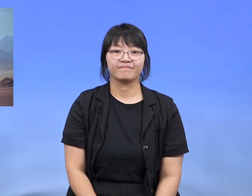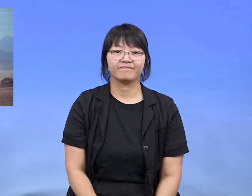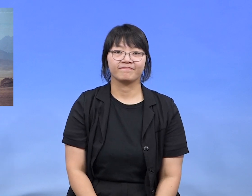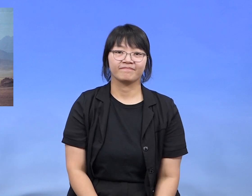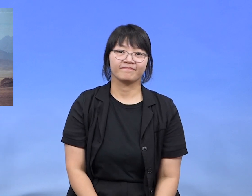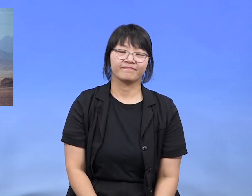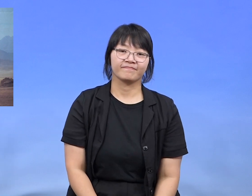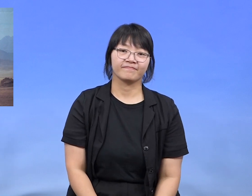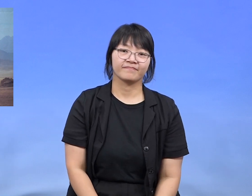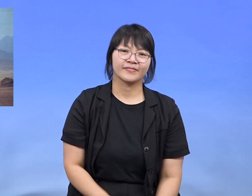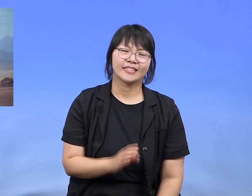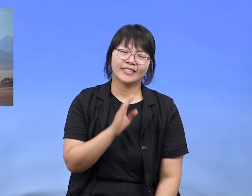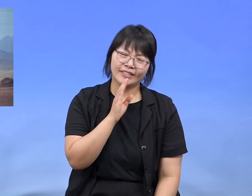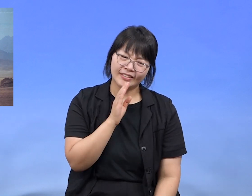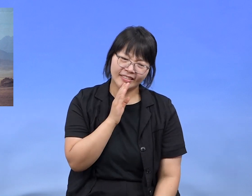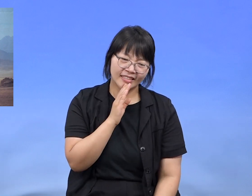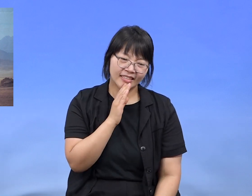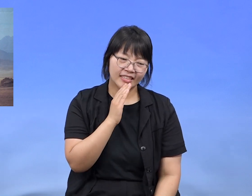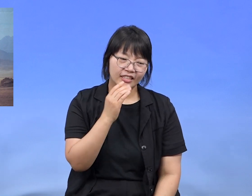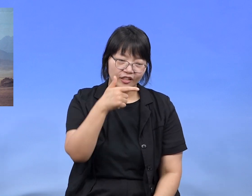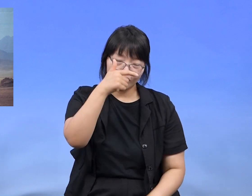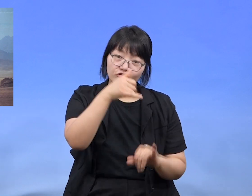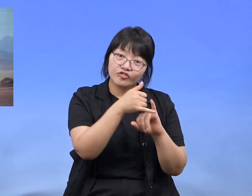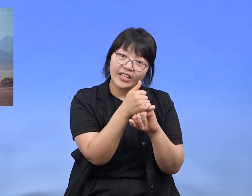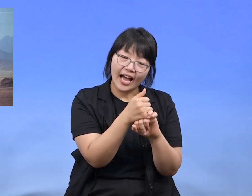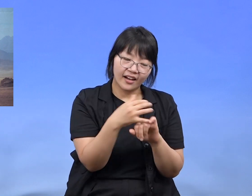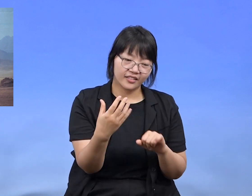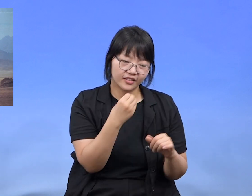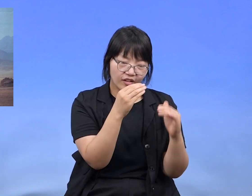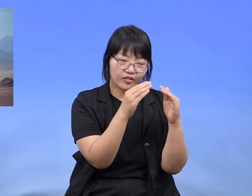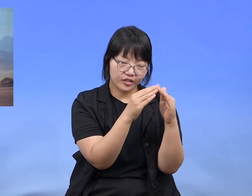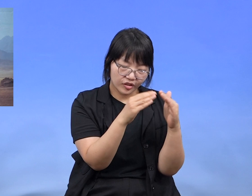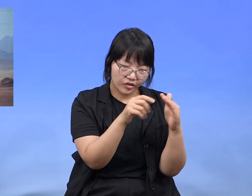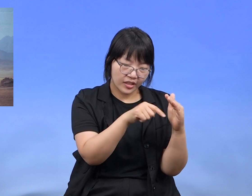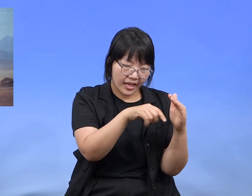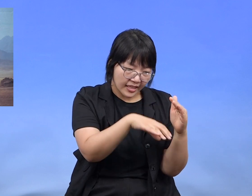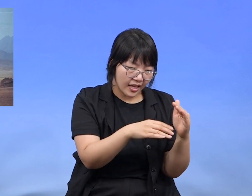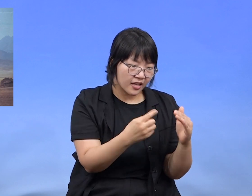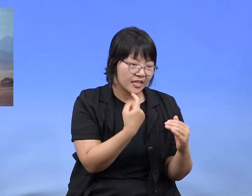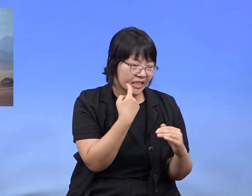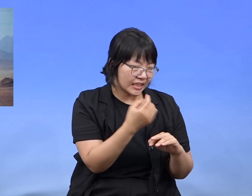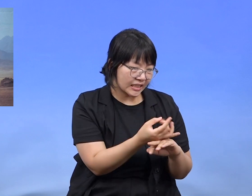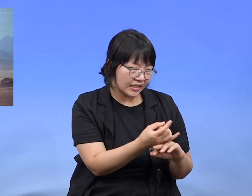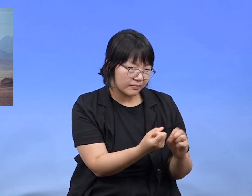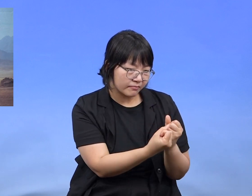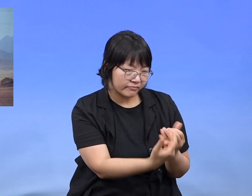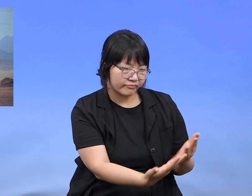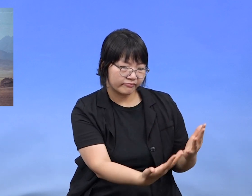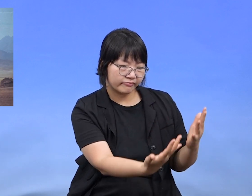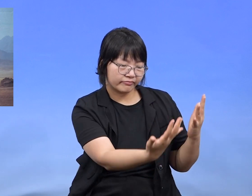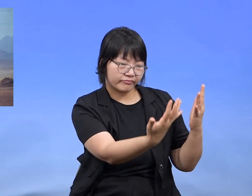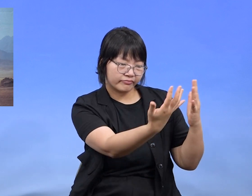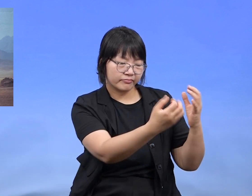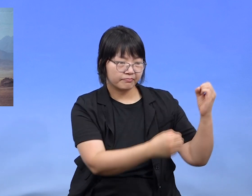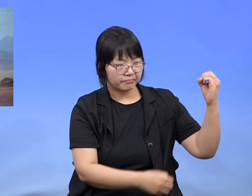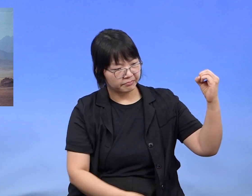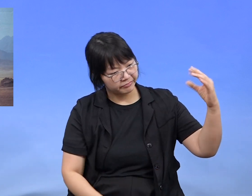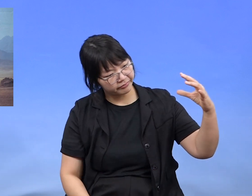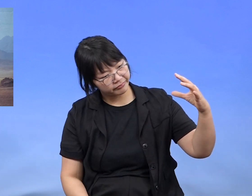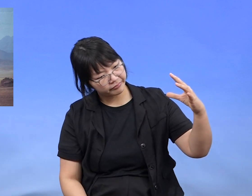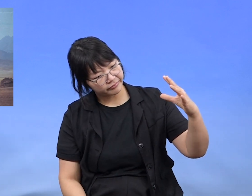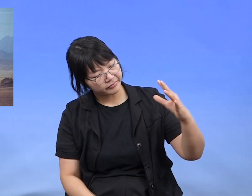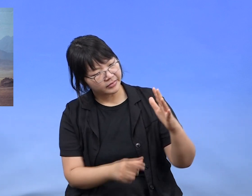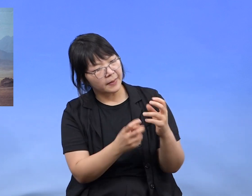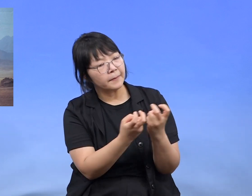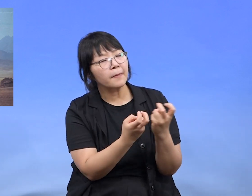사실 그 구약의 성막 안에 있었던, 성소 안에 있었던 금촛대, 그 금촛대가 빛을 발하기 위해서는